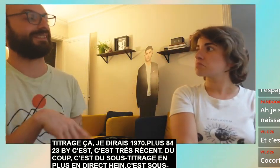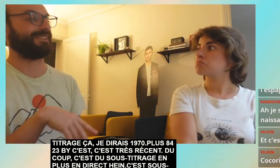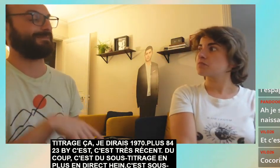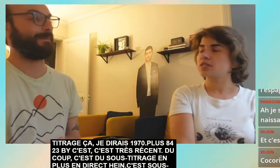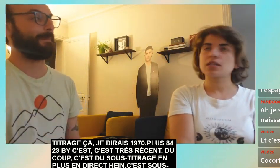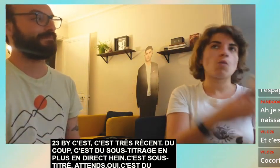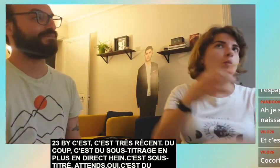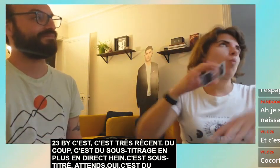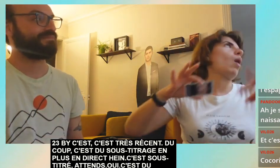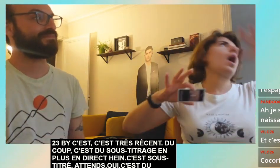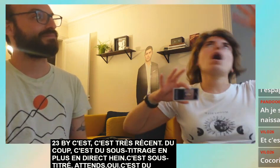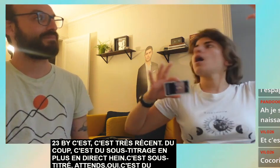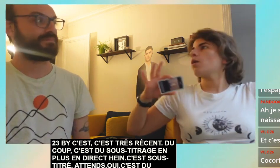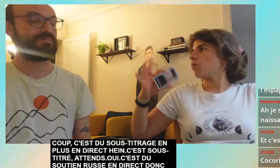c'est.